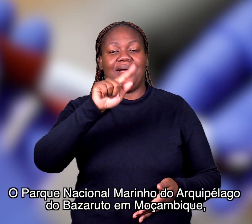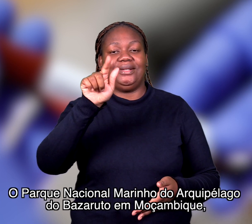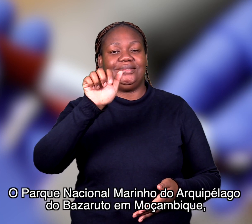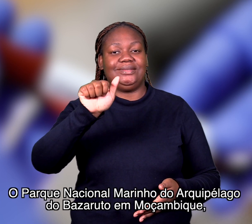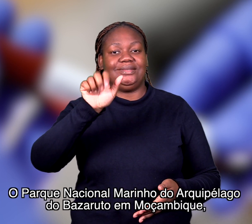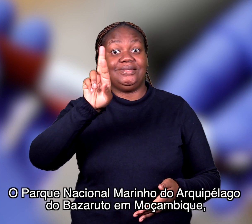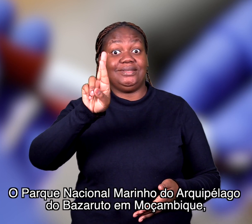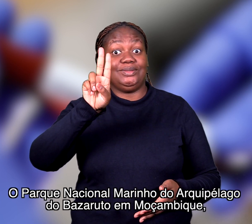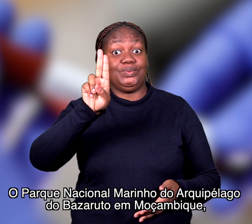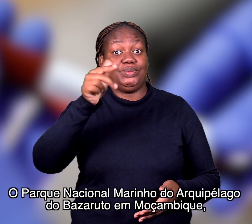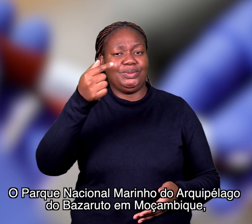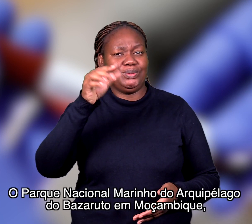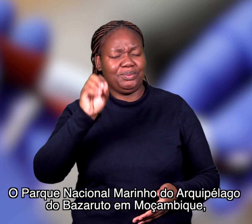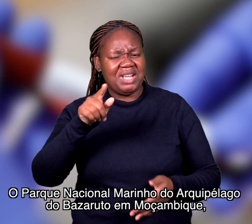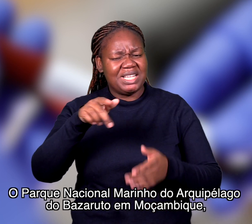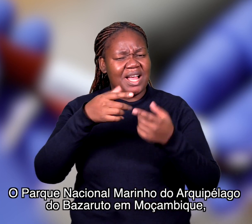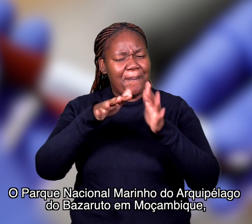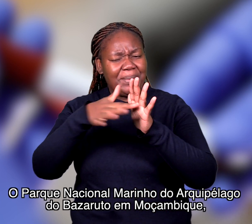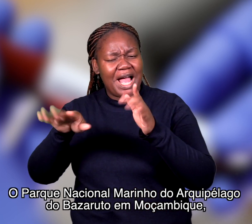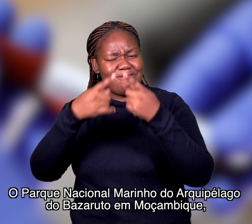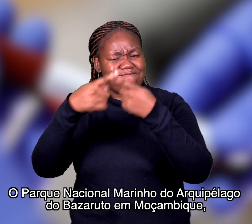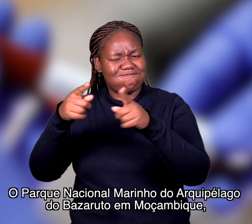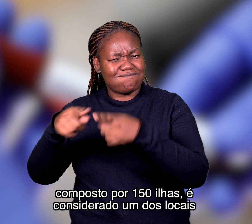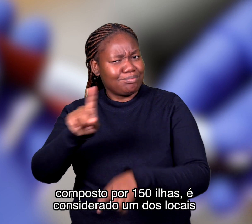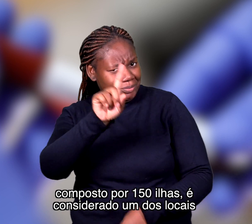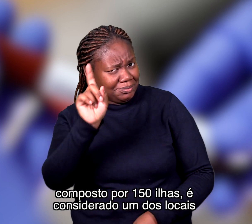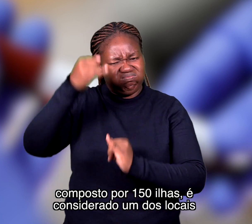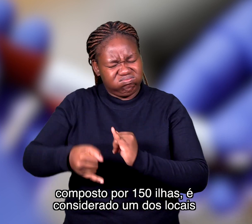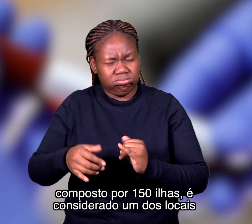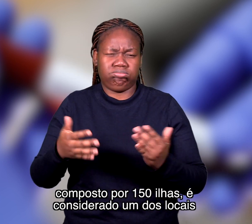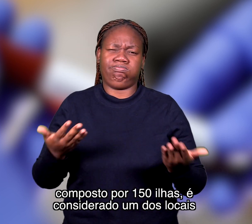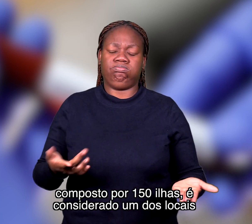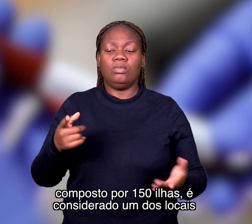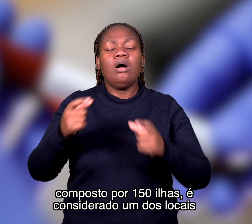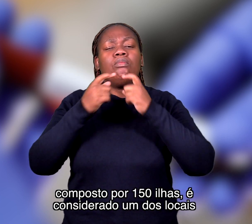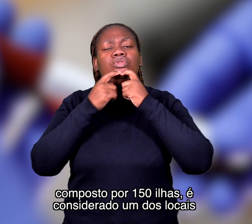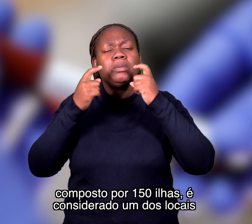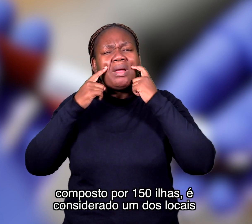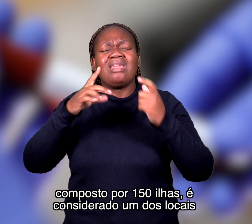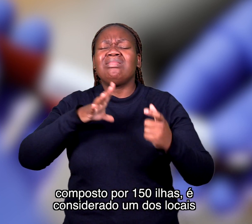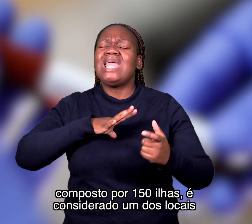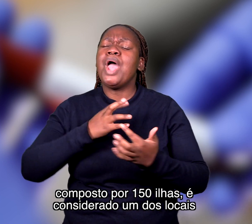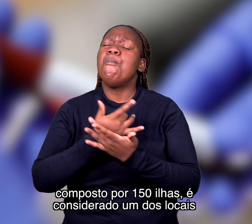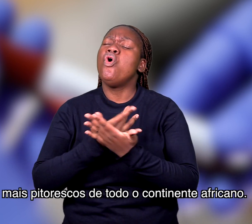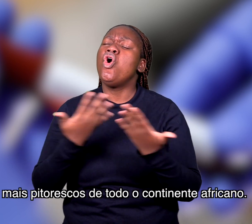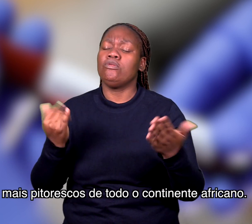Marinho do Arquipélago do Bazaruto, em Moçambique, composto por 150 ilhas, é considerado um dos locais mais